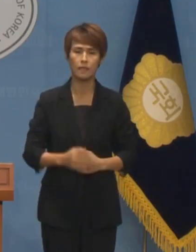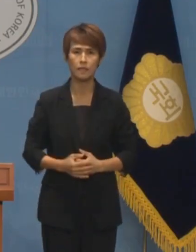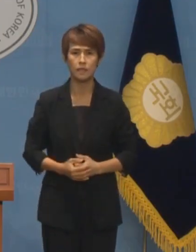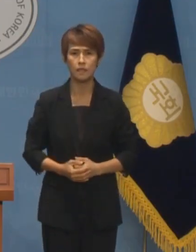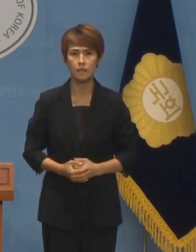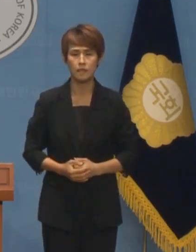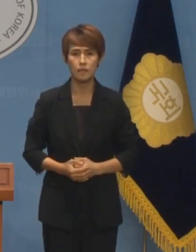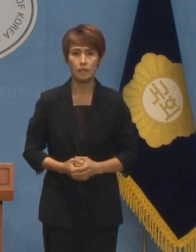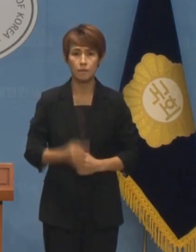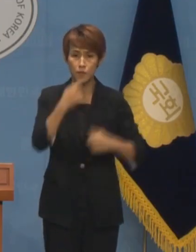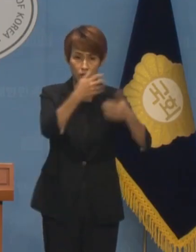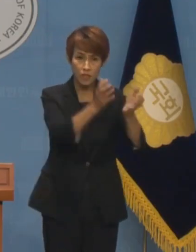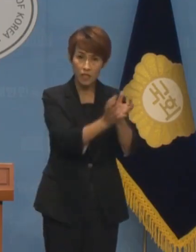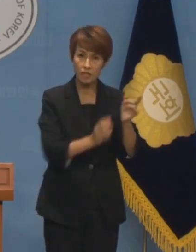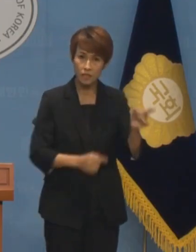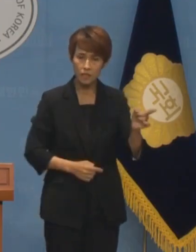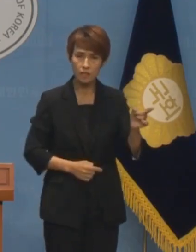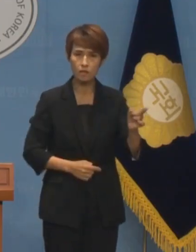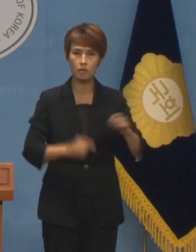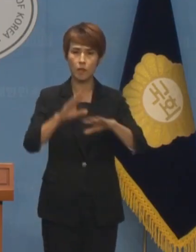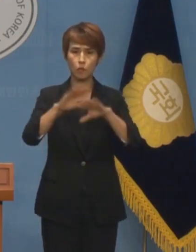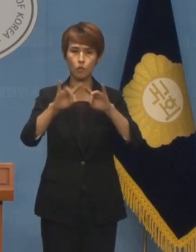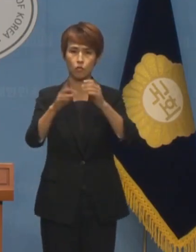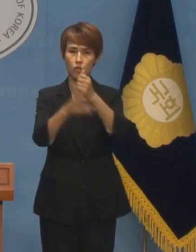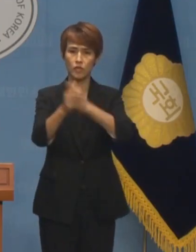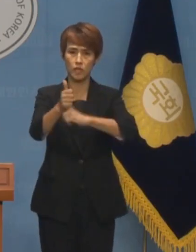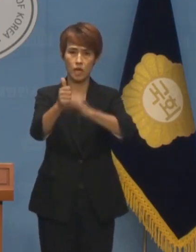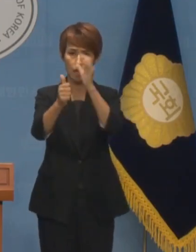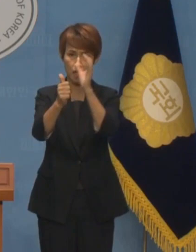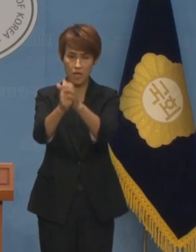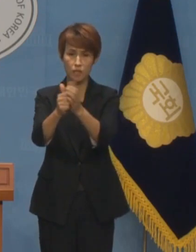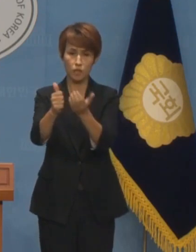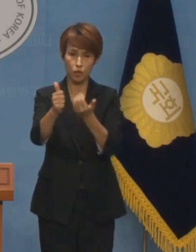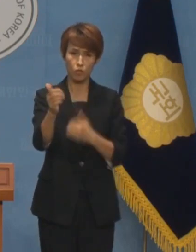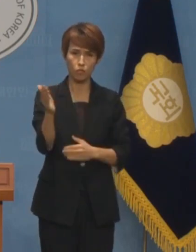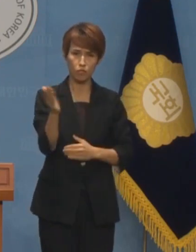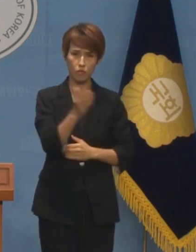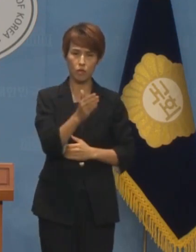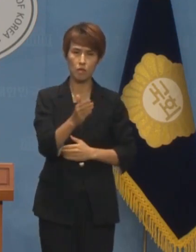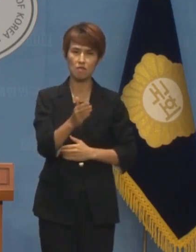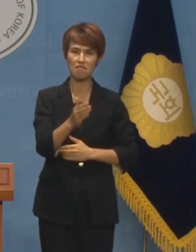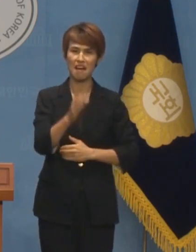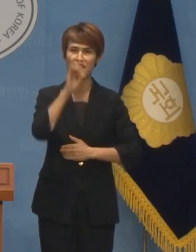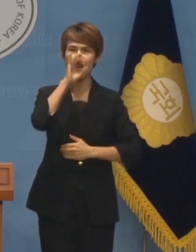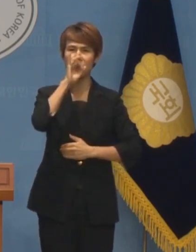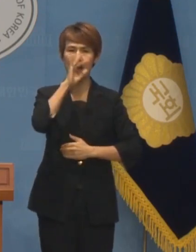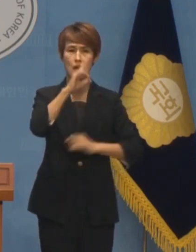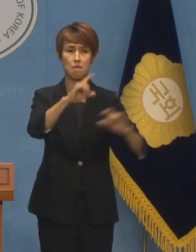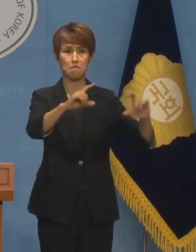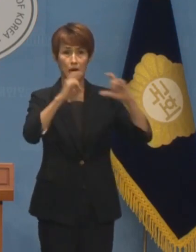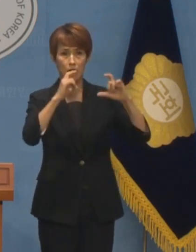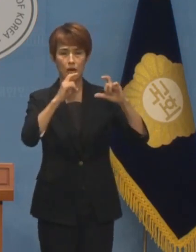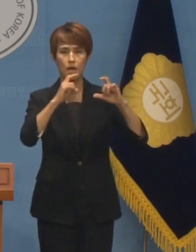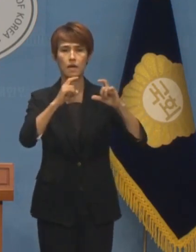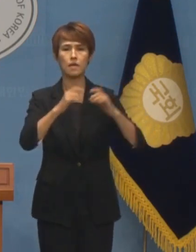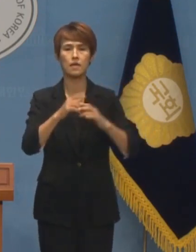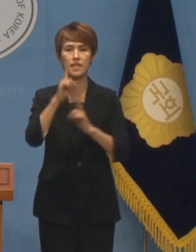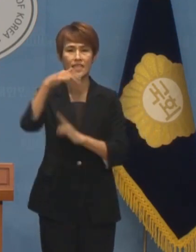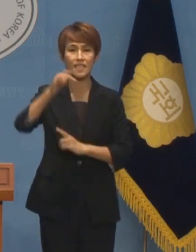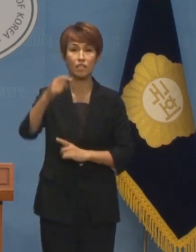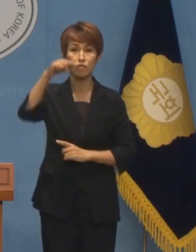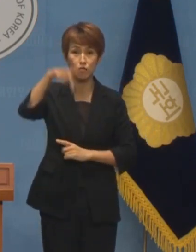있습니다. 민주당은 방통위원장 임명 전부터 낙마를 외치더니 예상대로